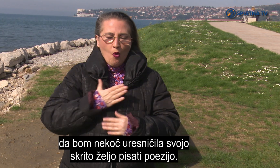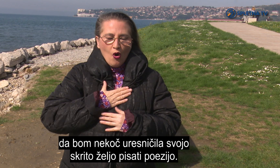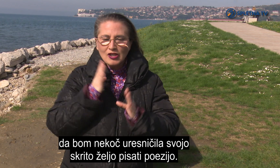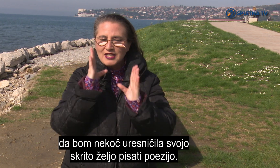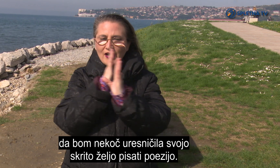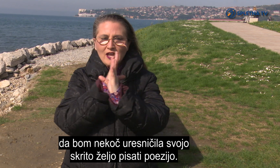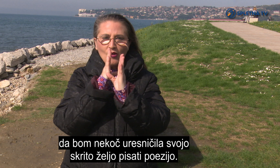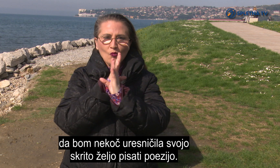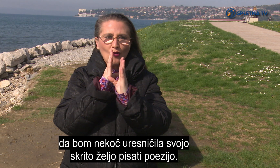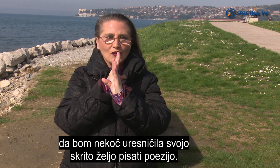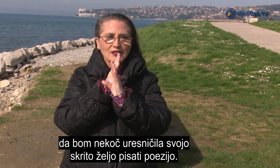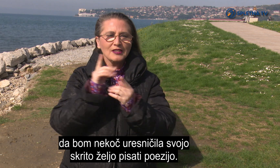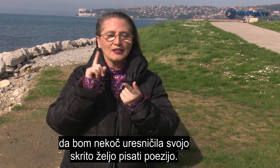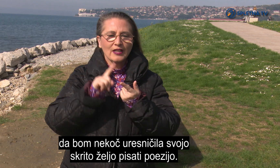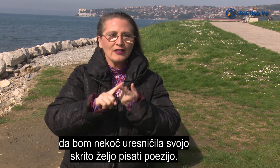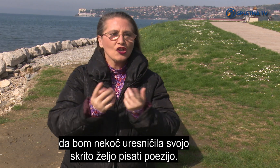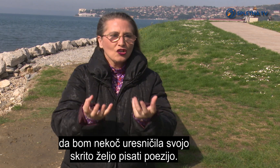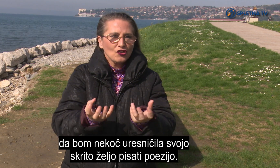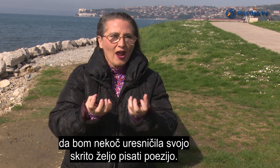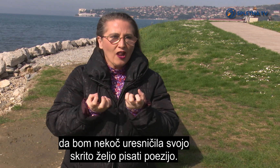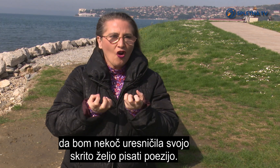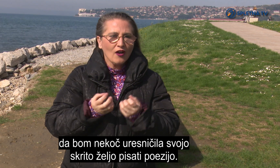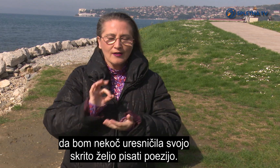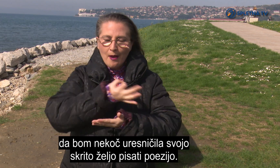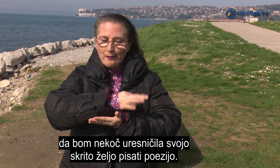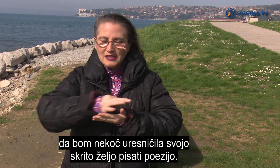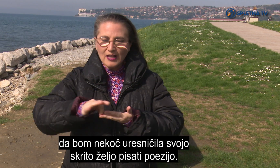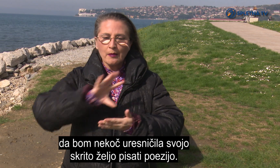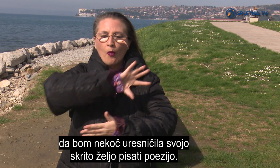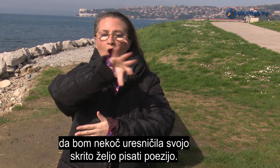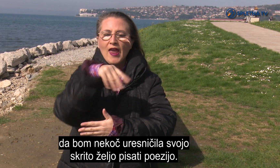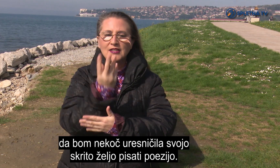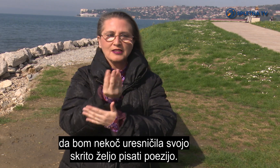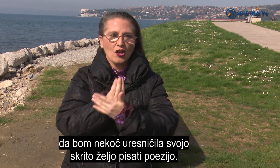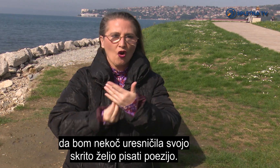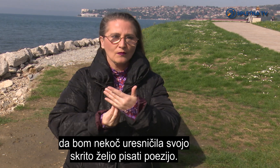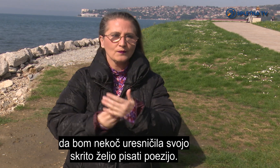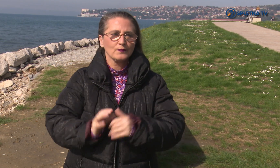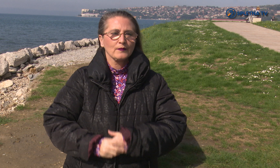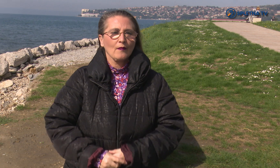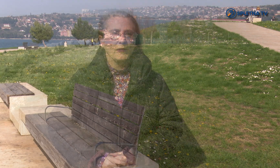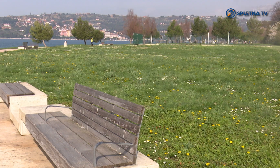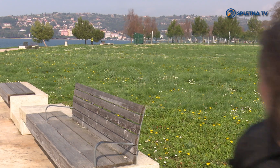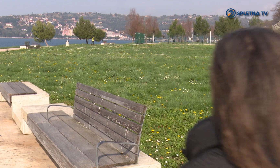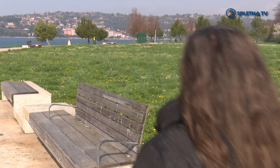mojo skrivnost in željo napisati poezijo.